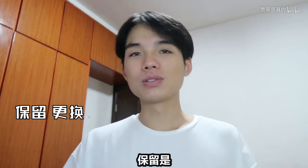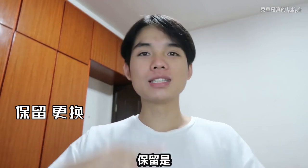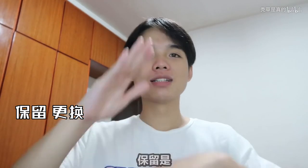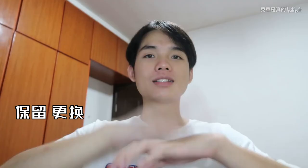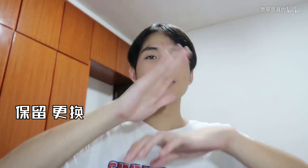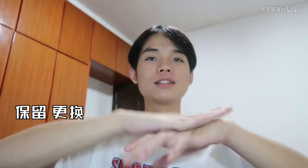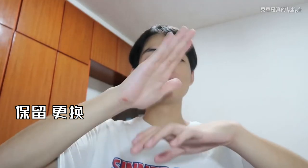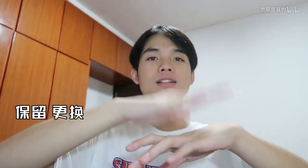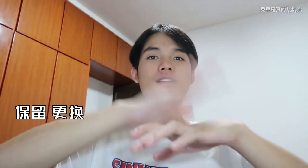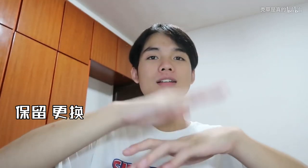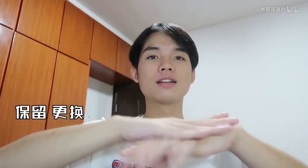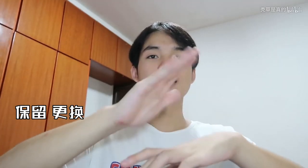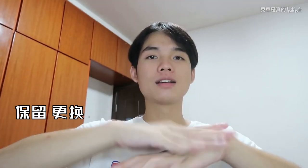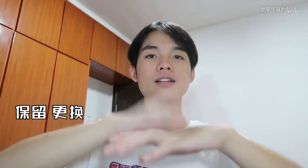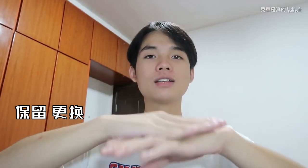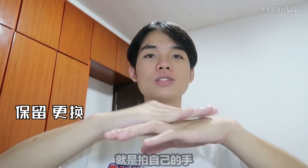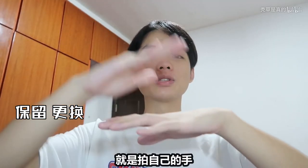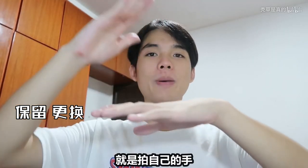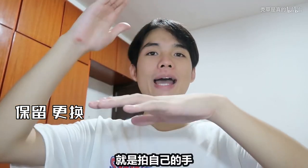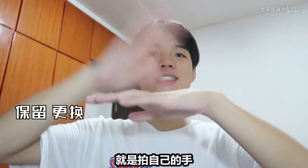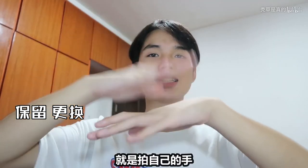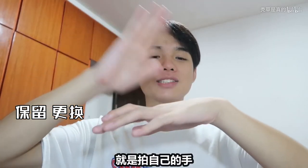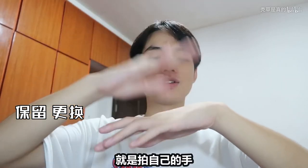是就是拍自己的手，